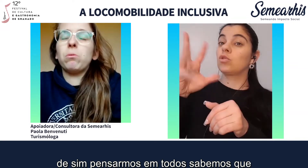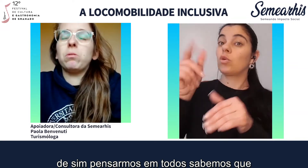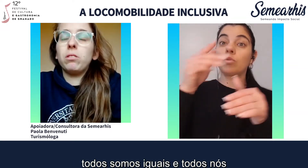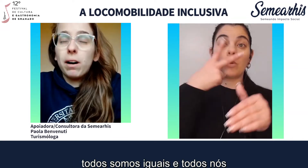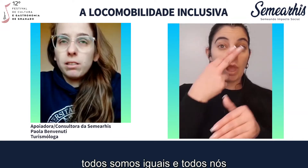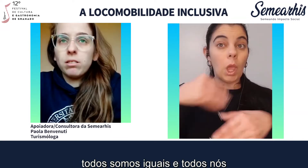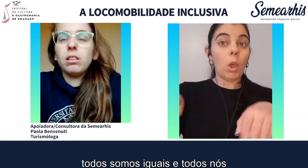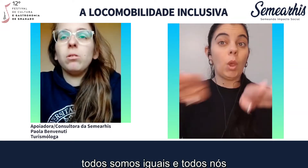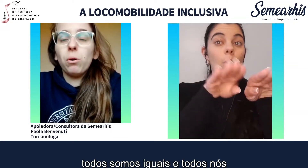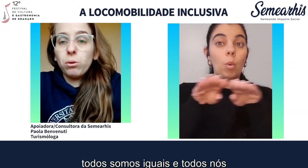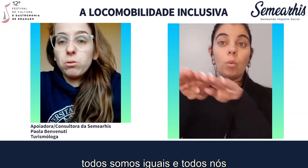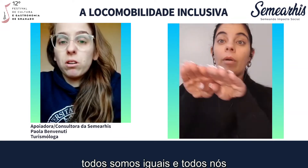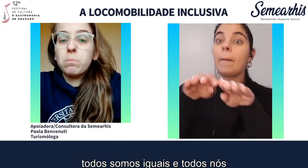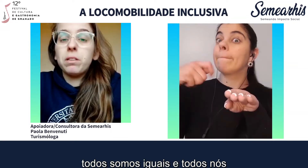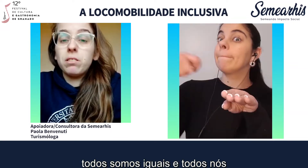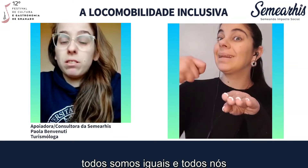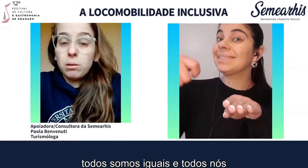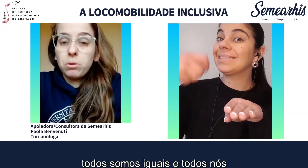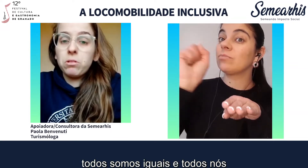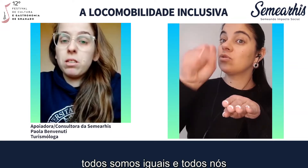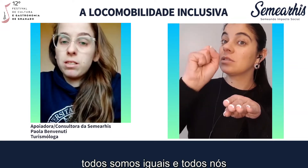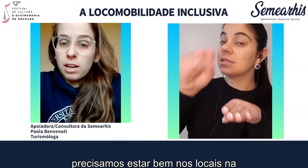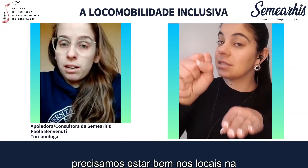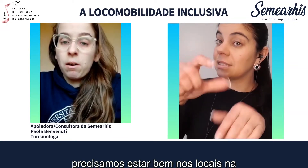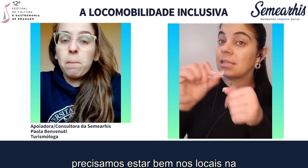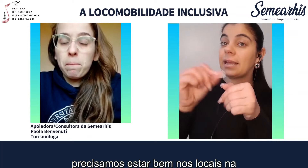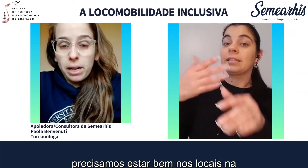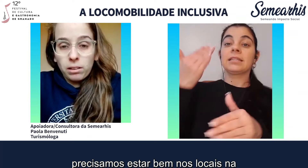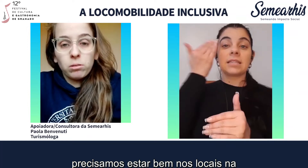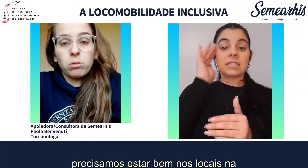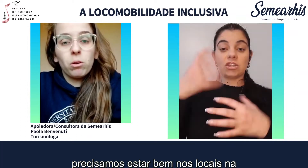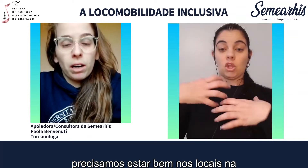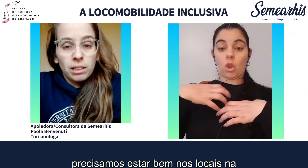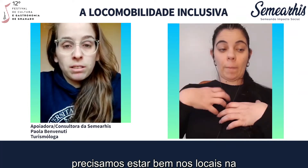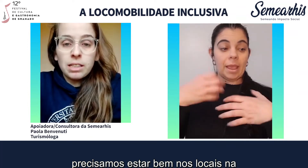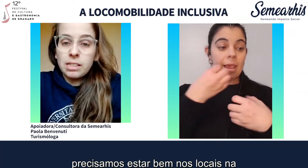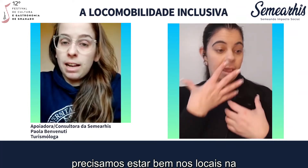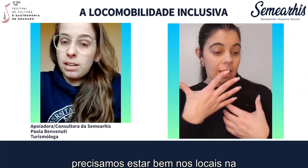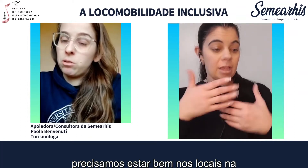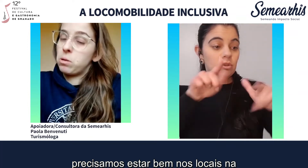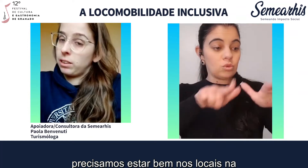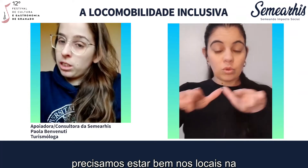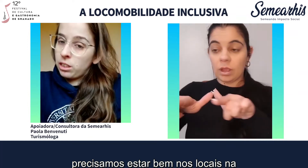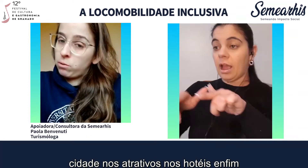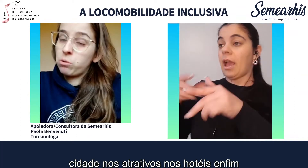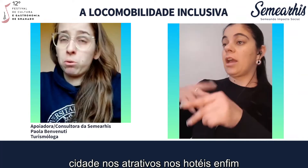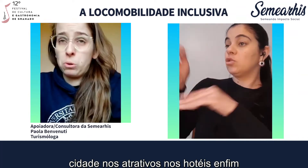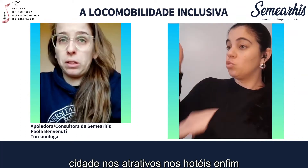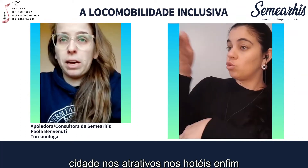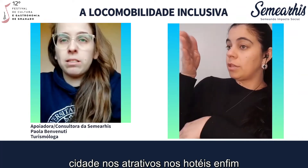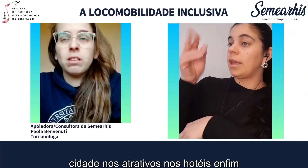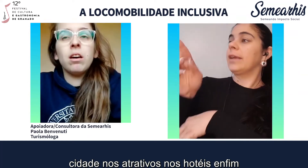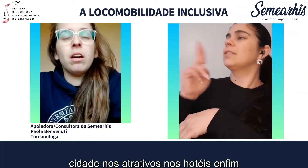todos somos iguais e todos nós precisamos estar bem nos locais, nas cidades, nos atrativos,